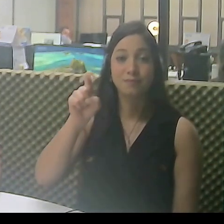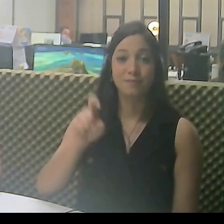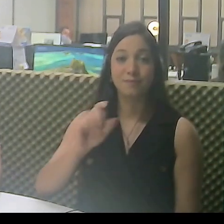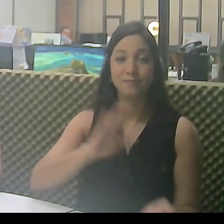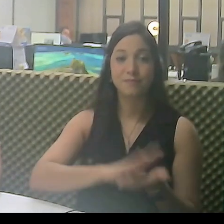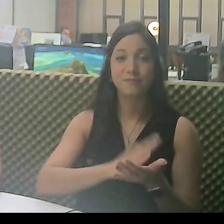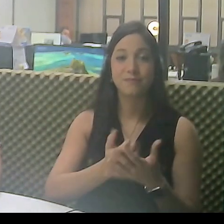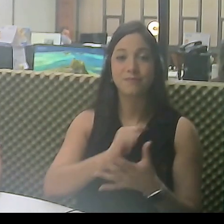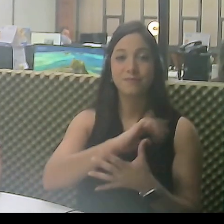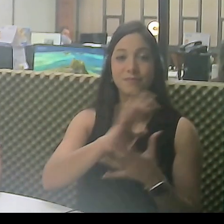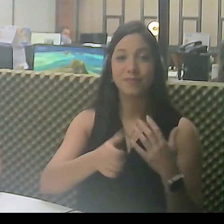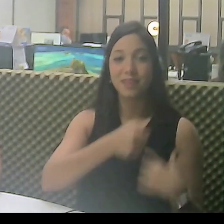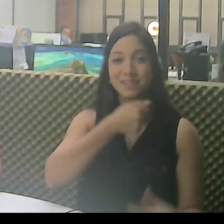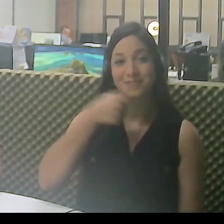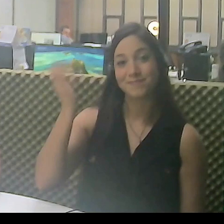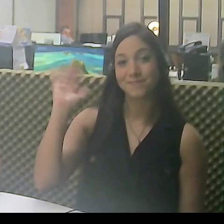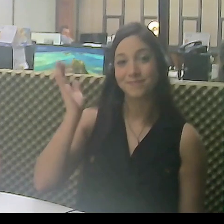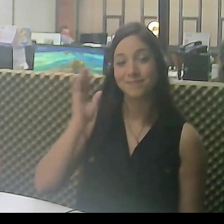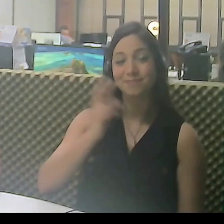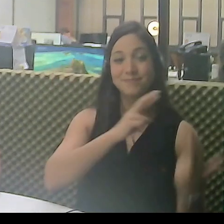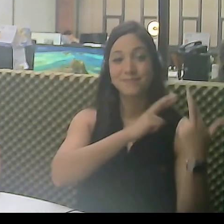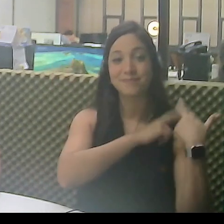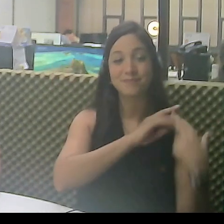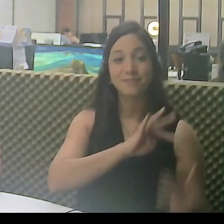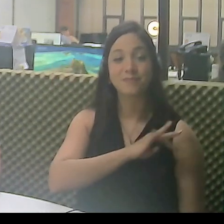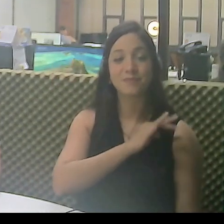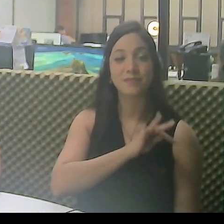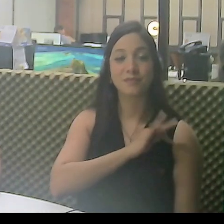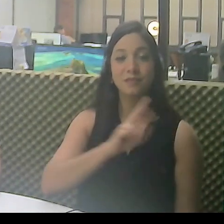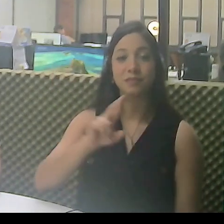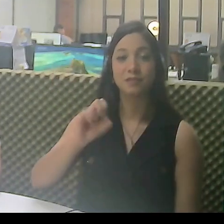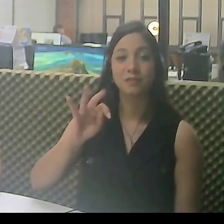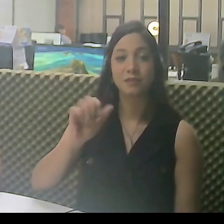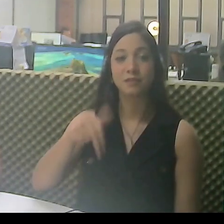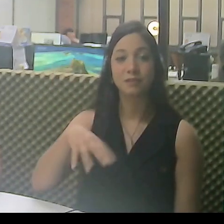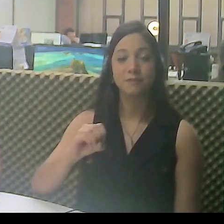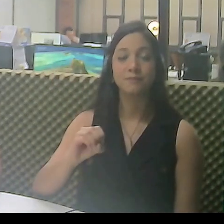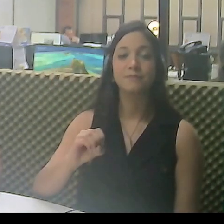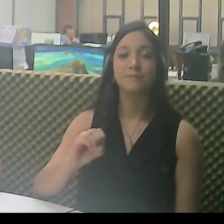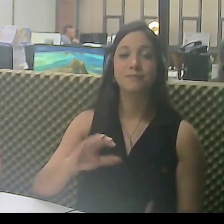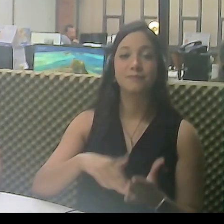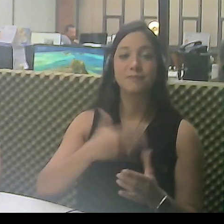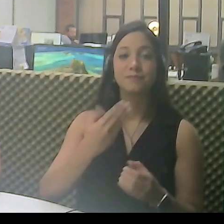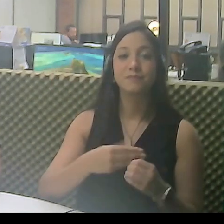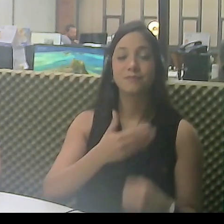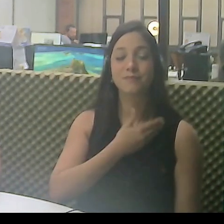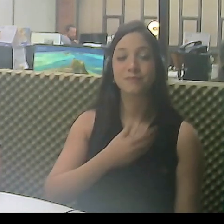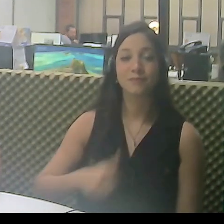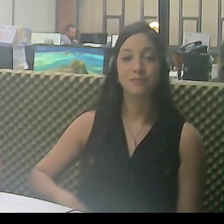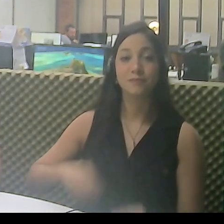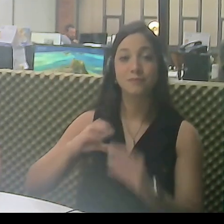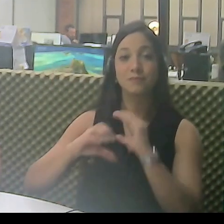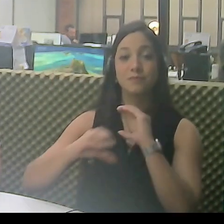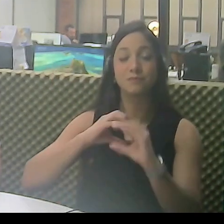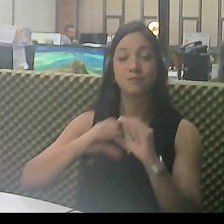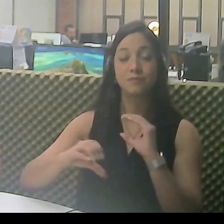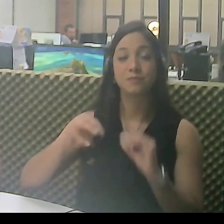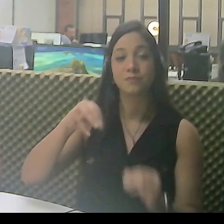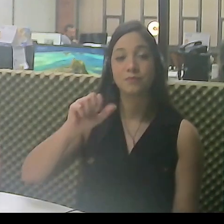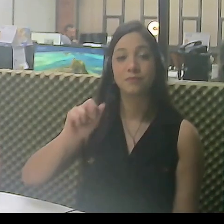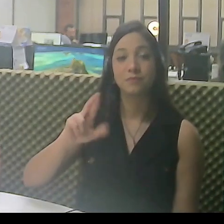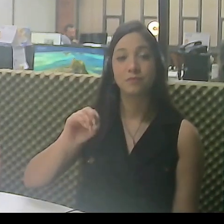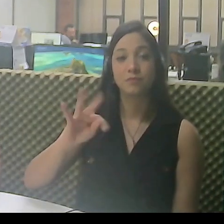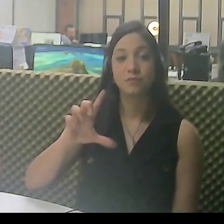Rocha. Tradução em Libras, Amanda Valentim. Responsável técnico, Cristiano Silva. Secretário Municipal de Governo e